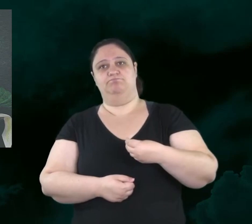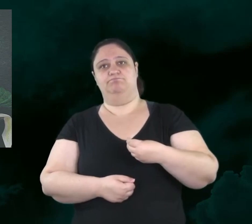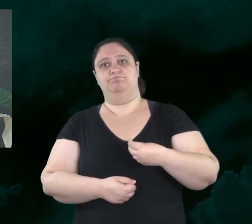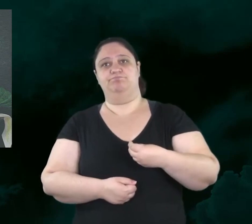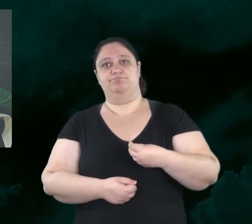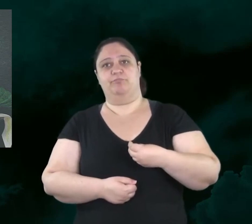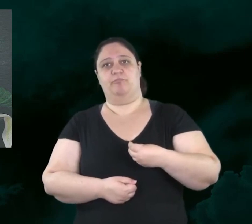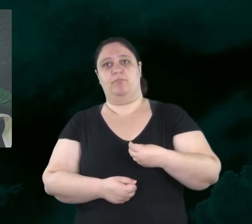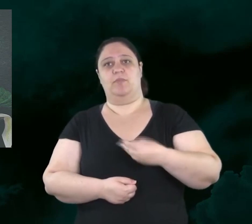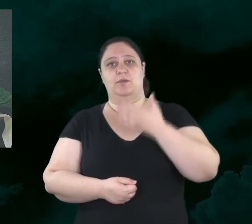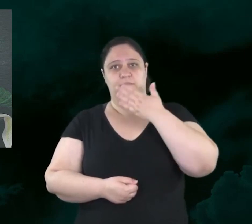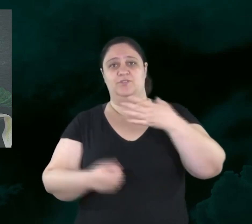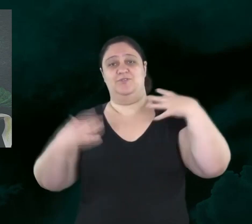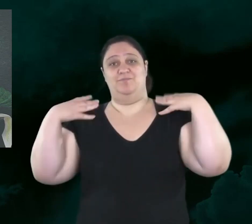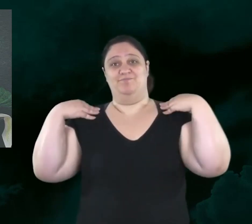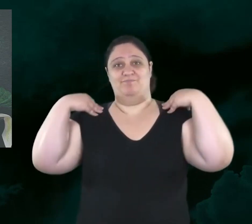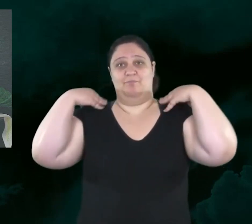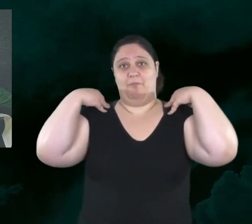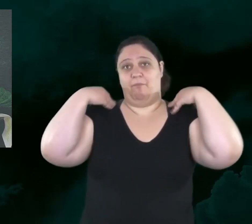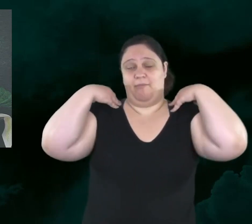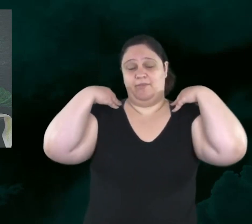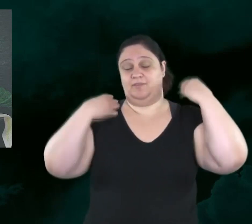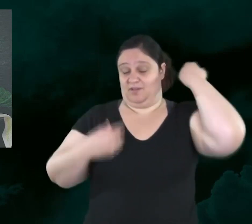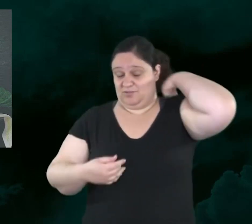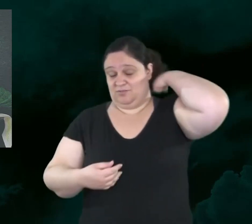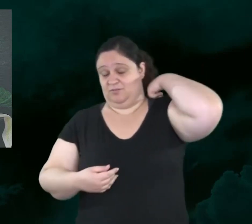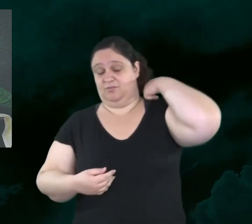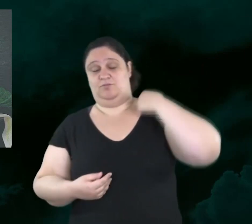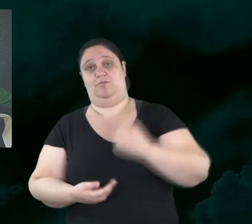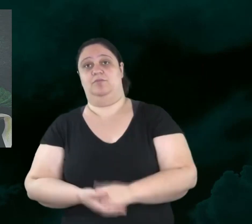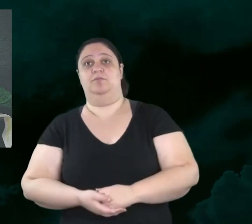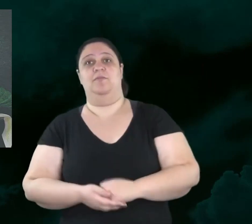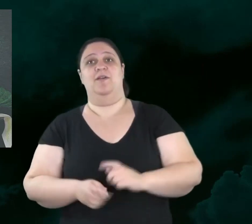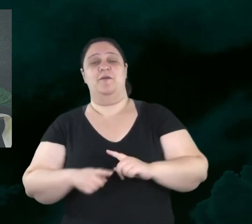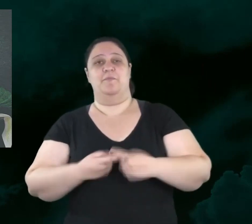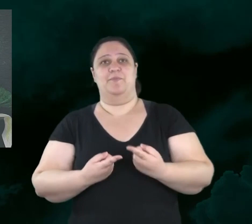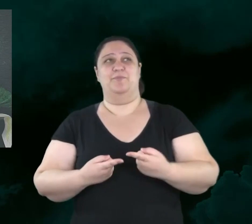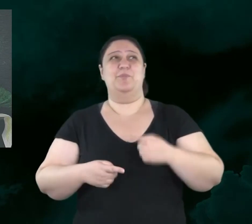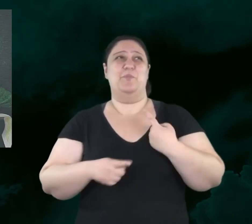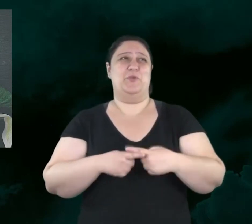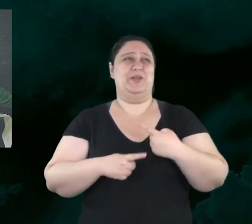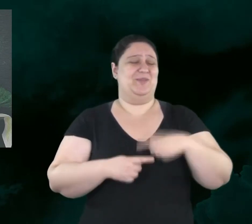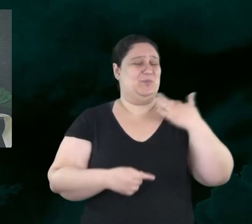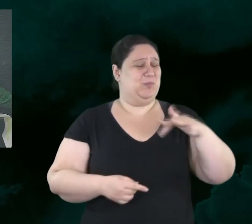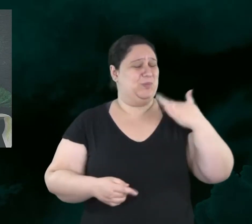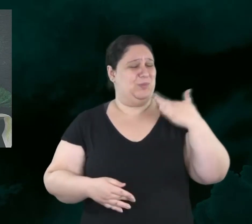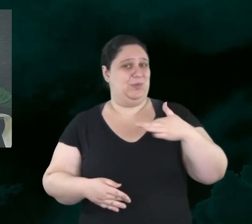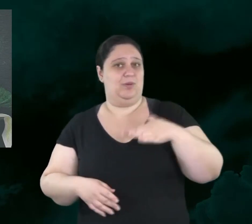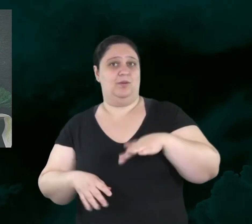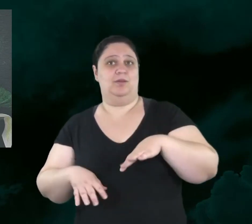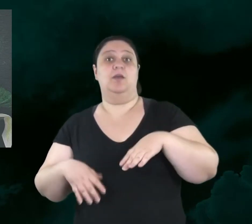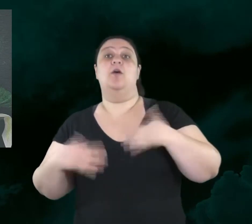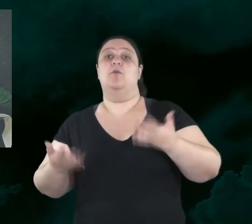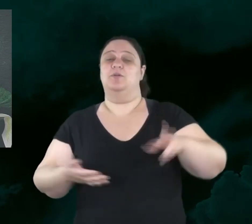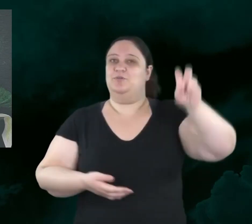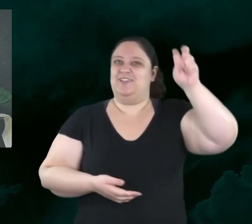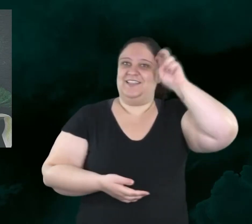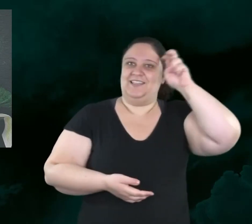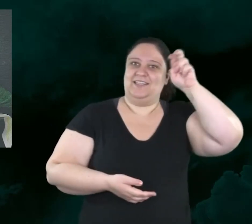né, algum tratamento nas costas com essas dores. E quando chegou quinta-feira de manhã,